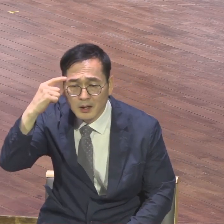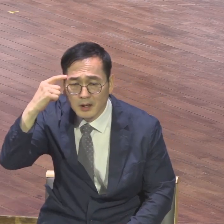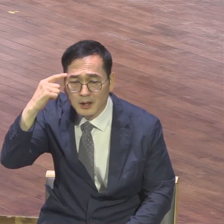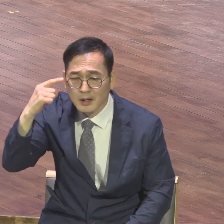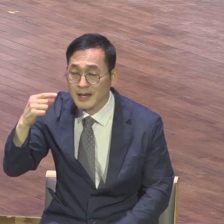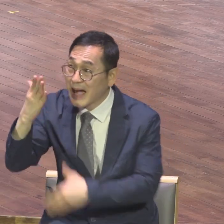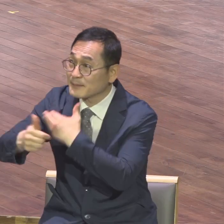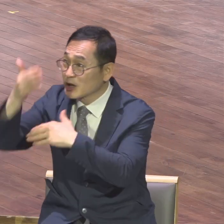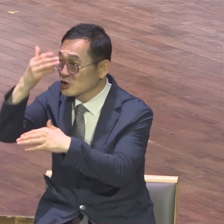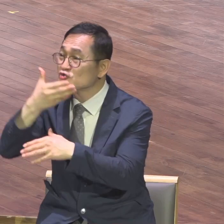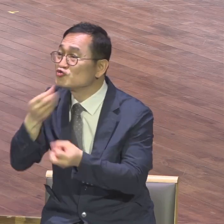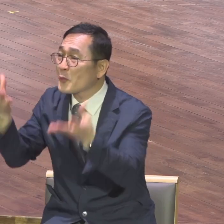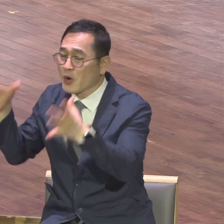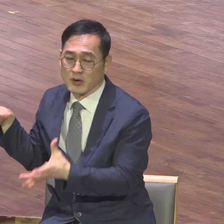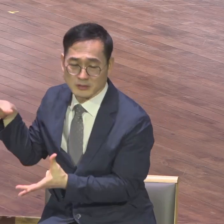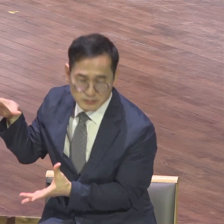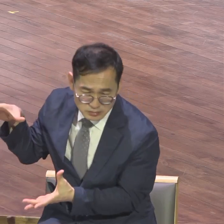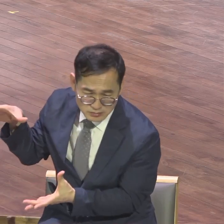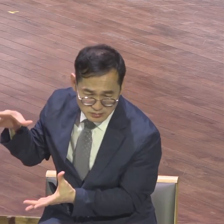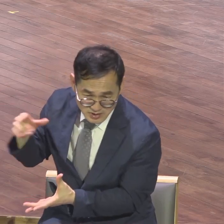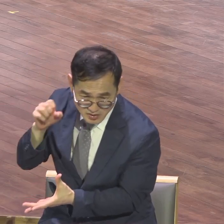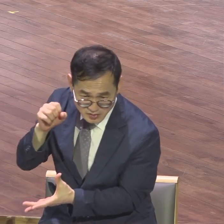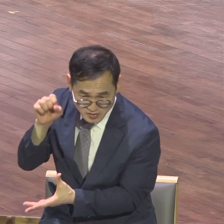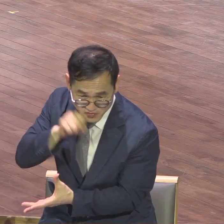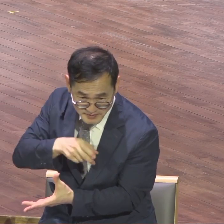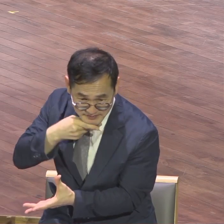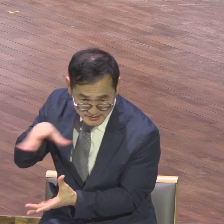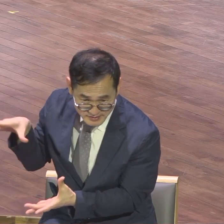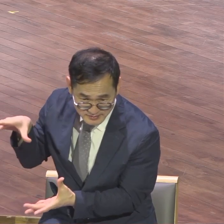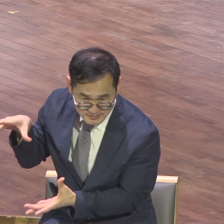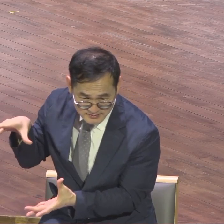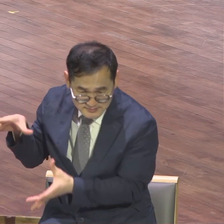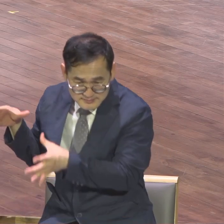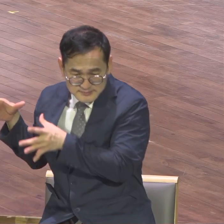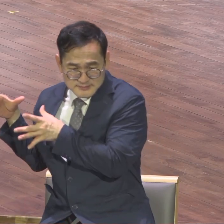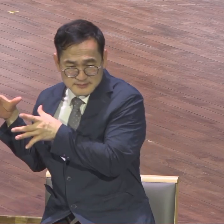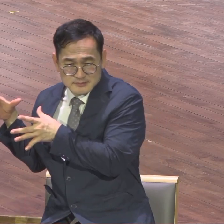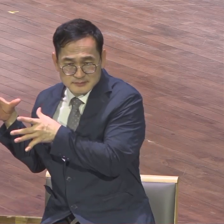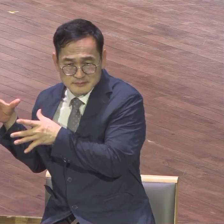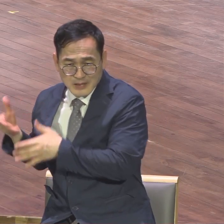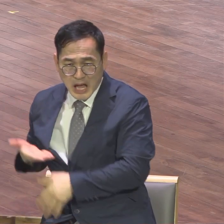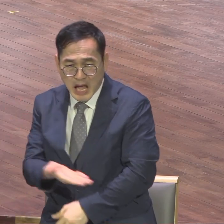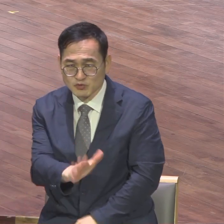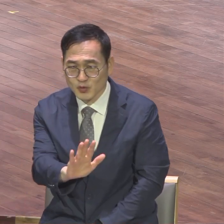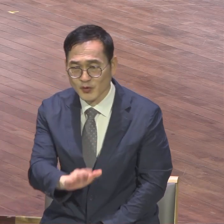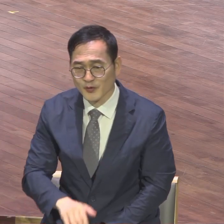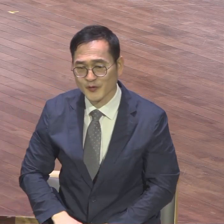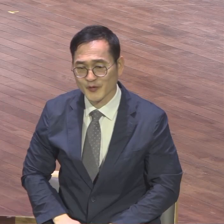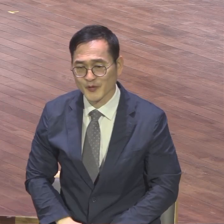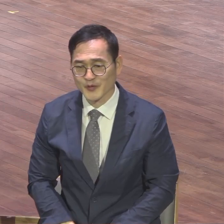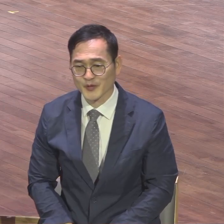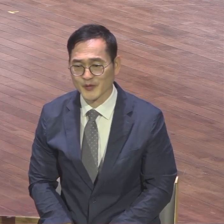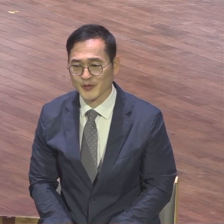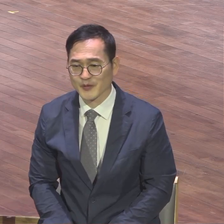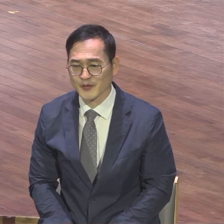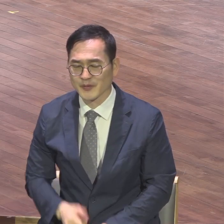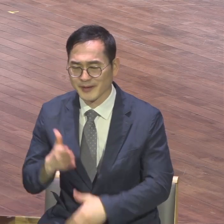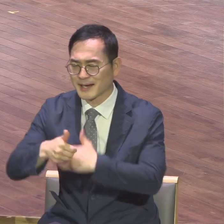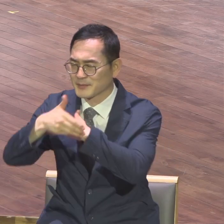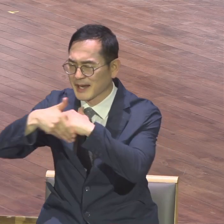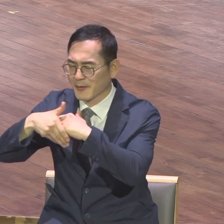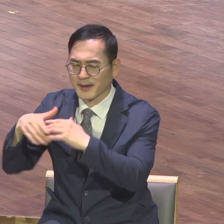다 못 받지요. 못 받게 되지요. 이 교회를 통해 주시고자 한 축복이 있는데 지금